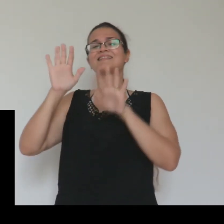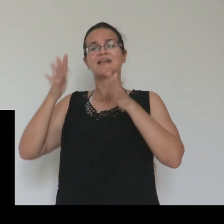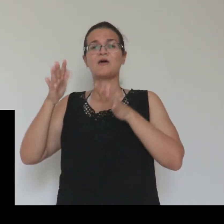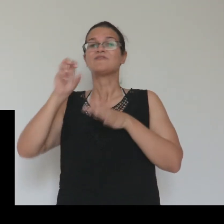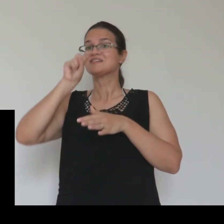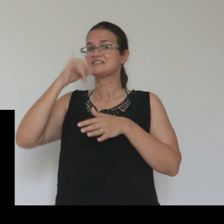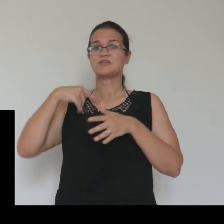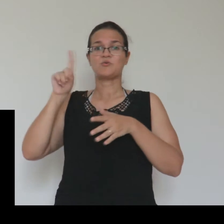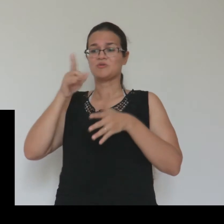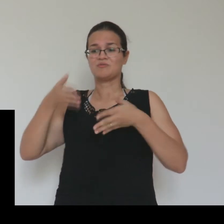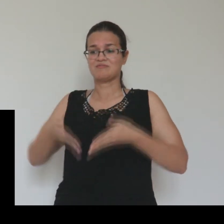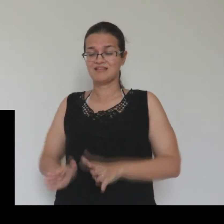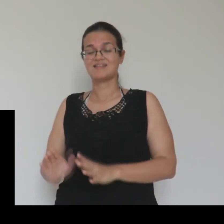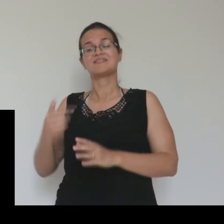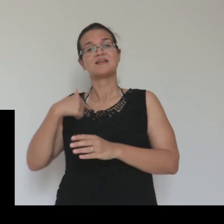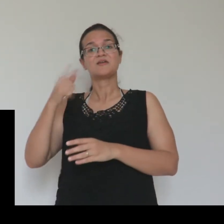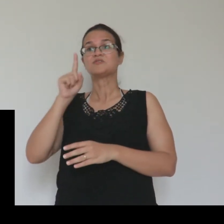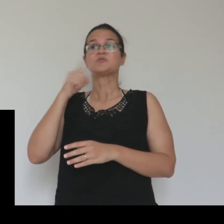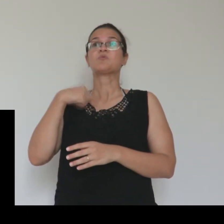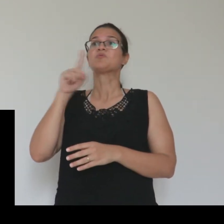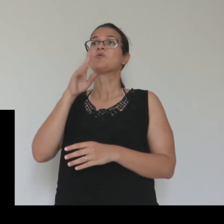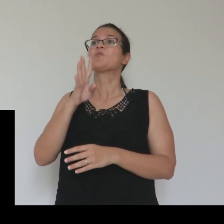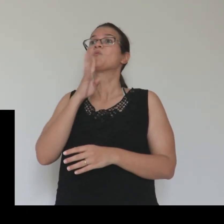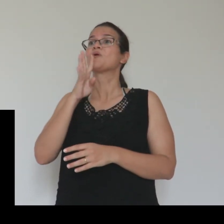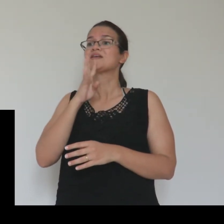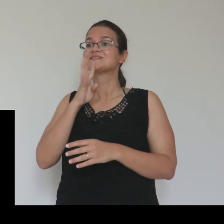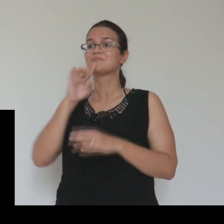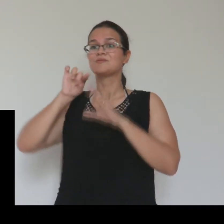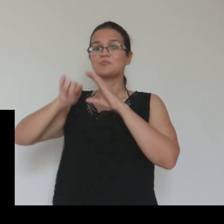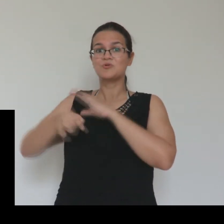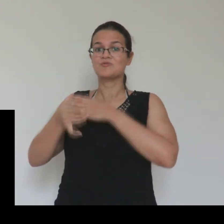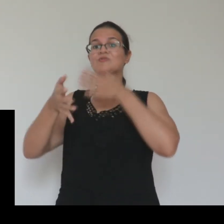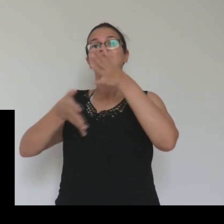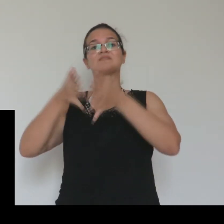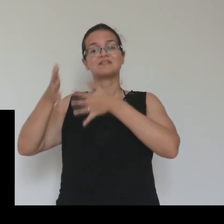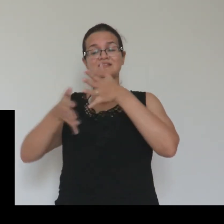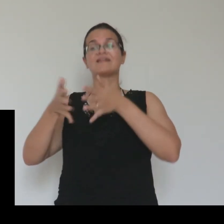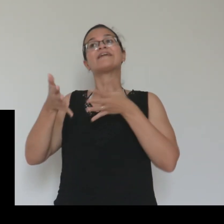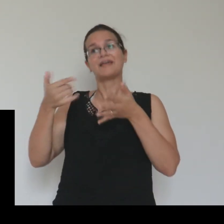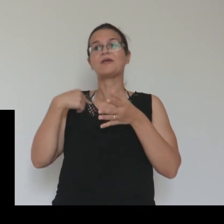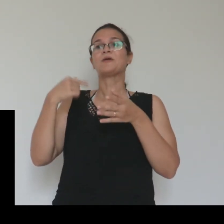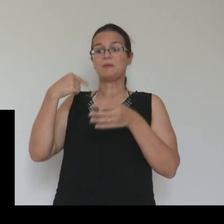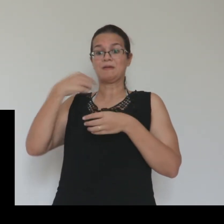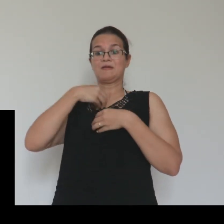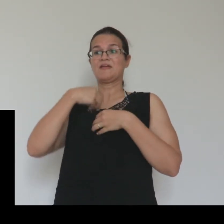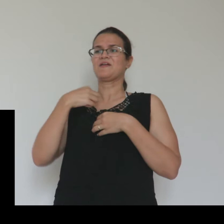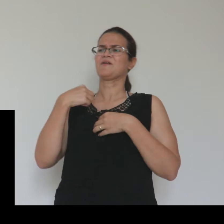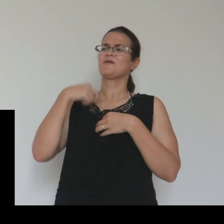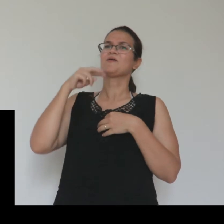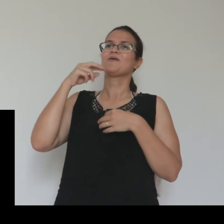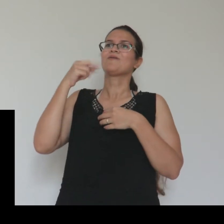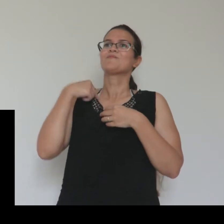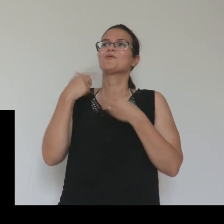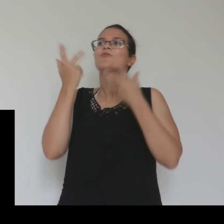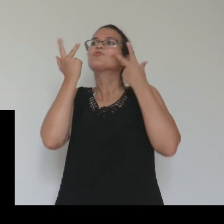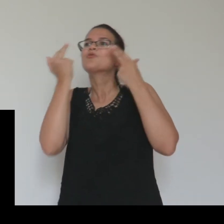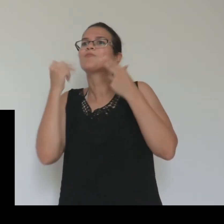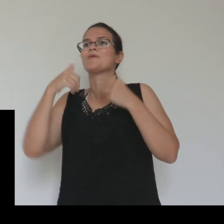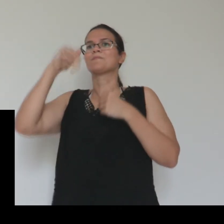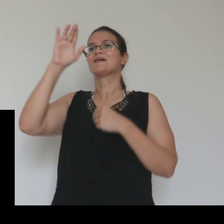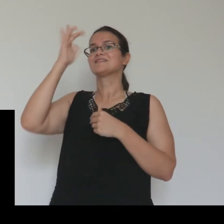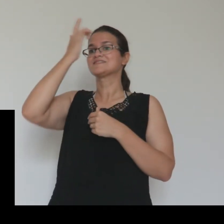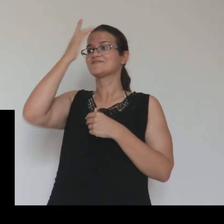conhecimento, lógico que para mim, no meu conforto, é muito mais fácil que os surdos aprendam a falar. Até porque o problema é